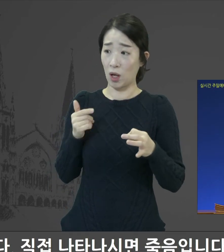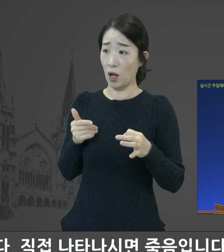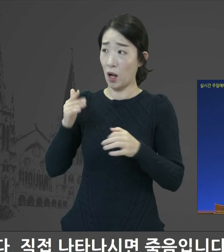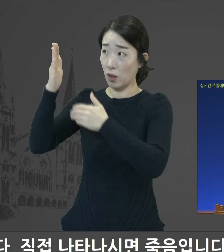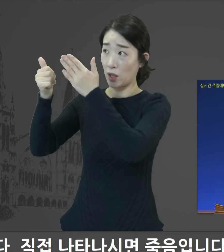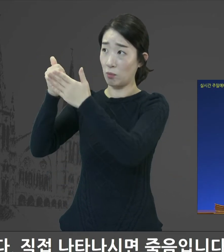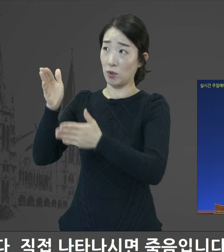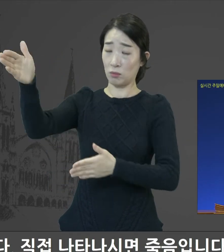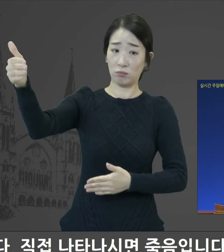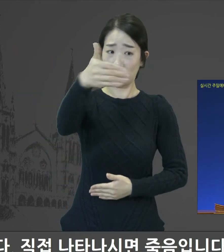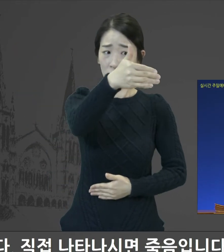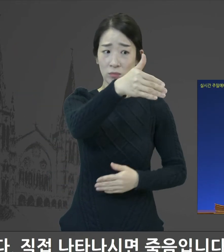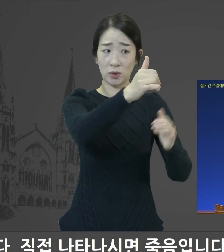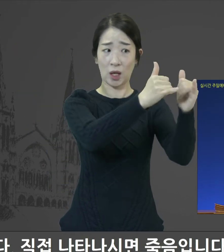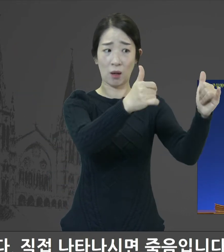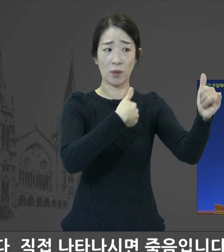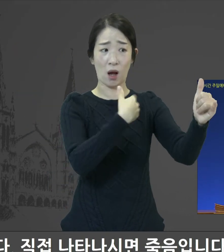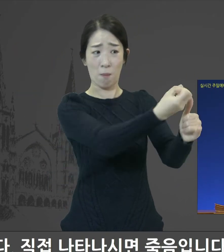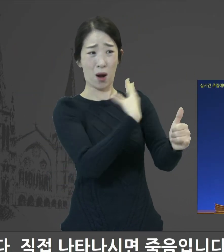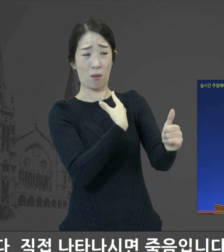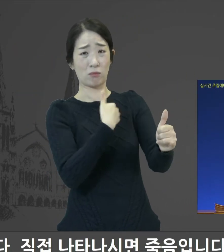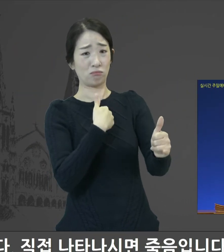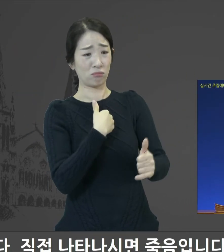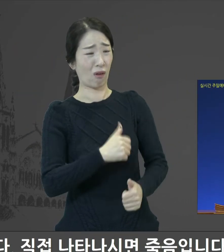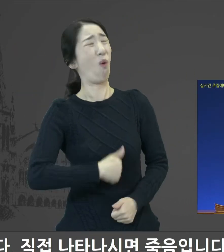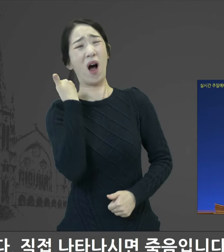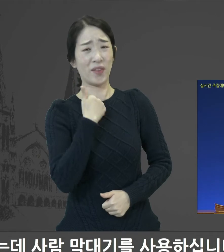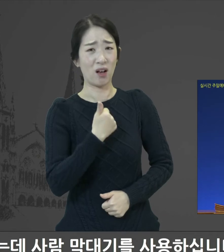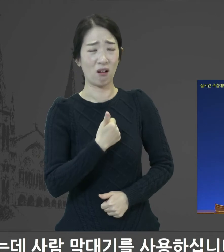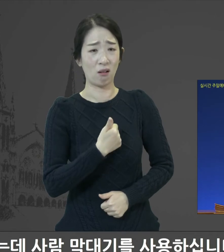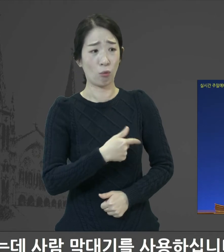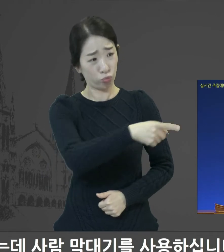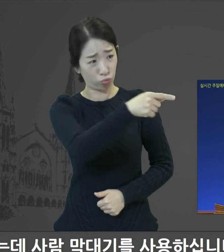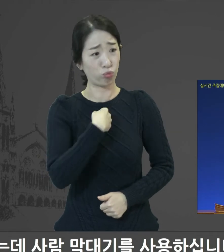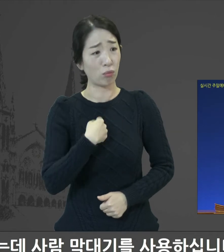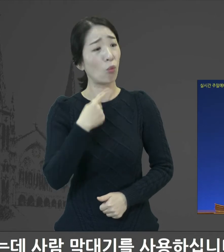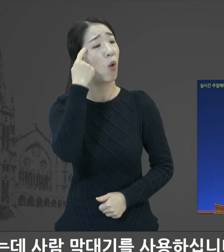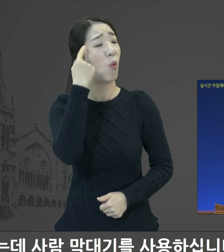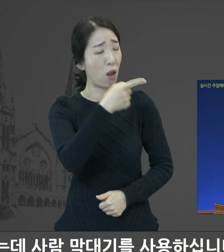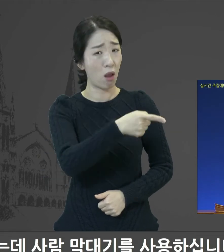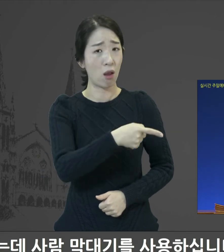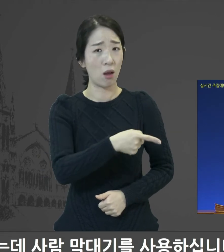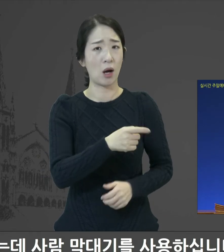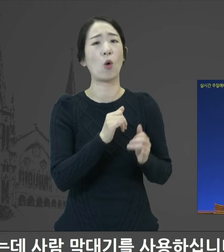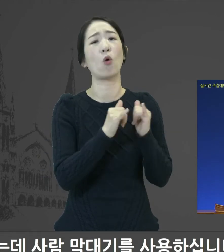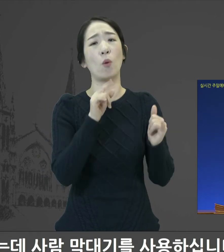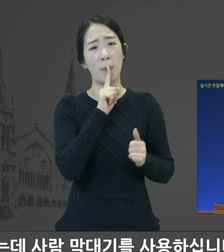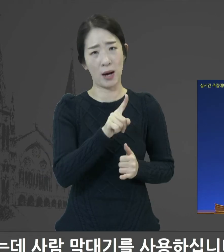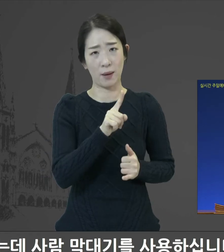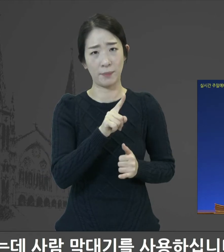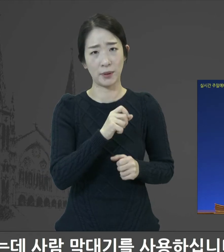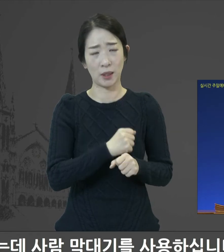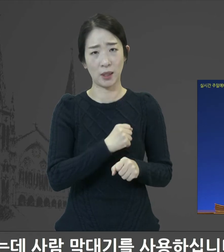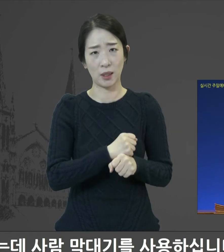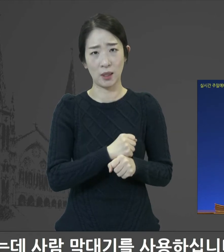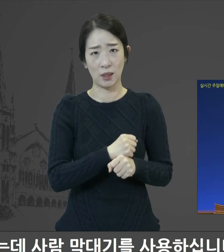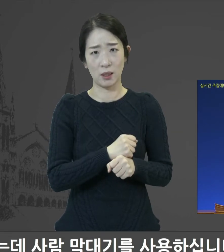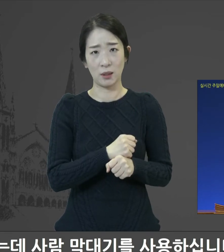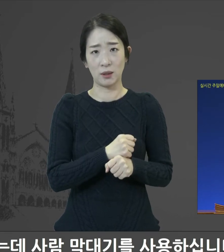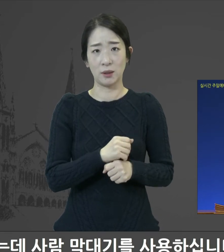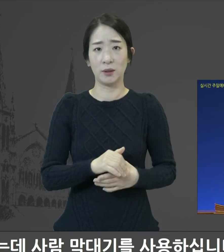사람 막대기 가지고 맞으면 화납니다. 사람의 책망은요, 사람을 바꾸지 못한다고 저는 아까 말씀드렸잖아요. 제